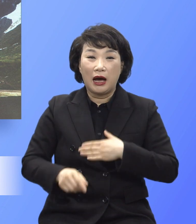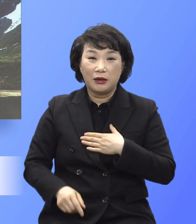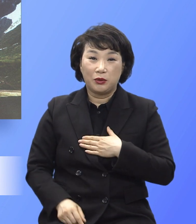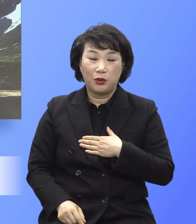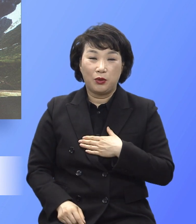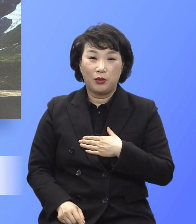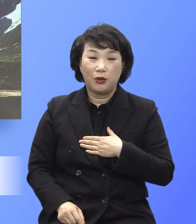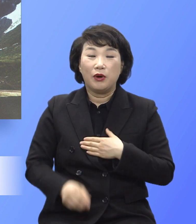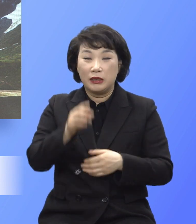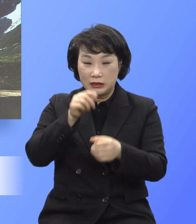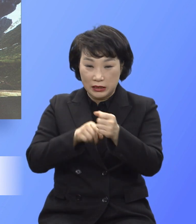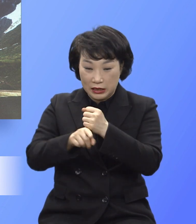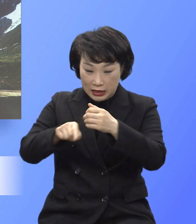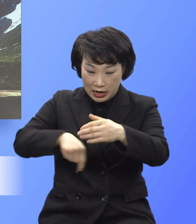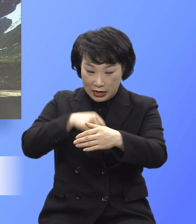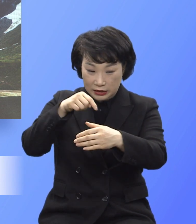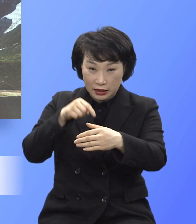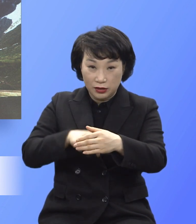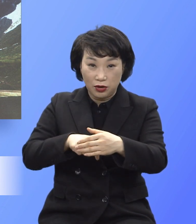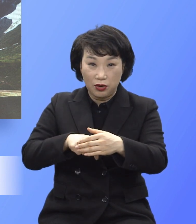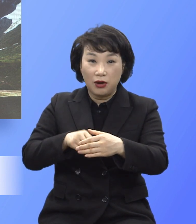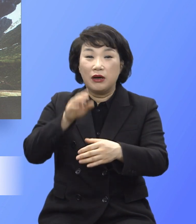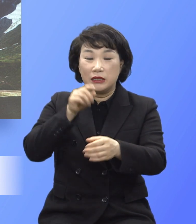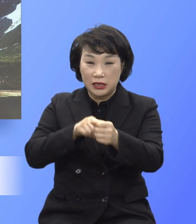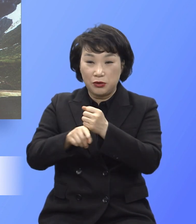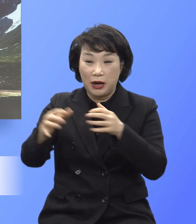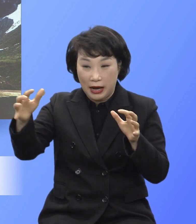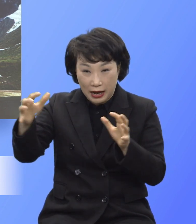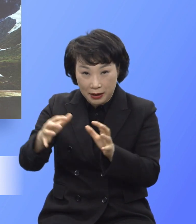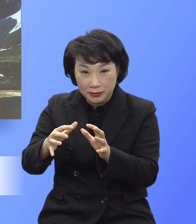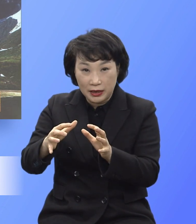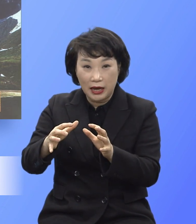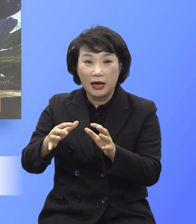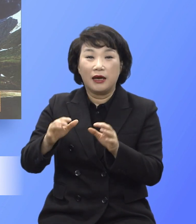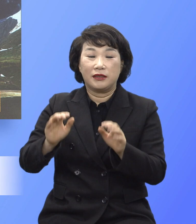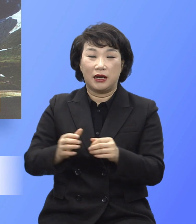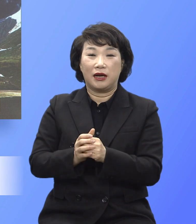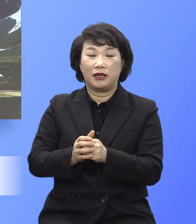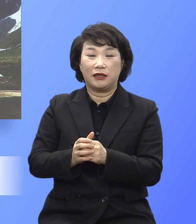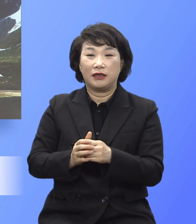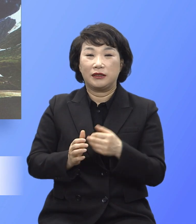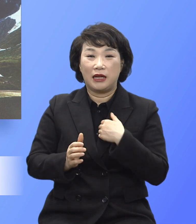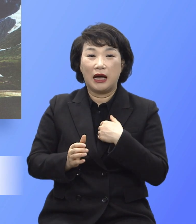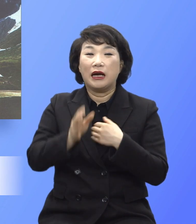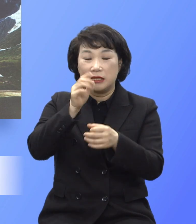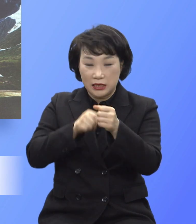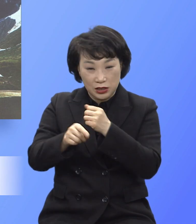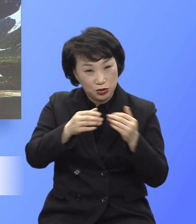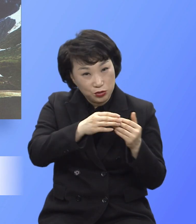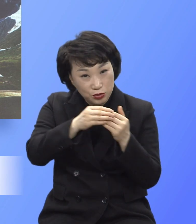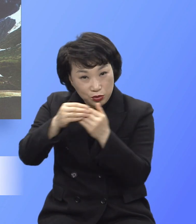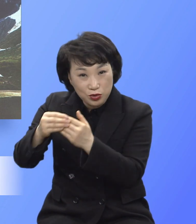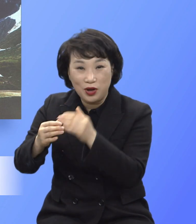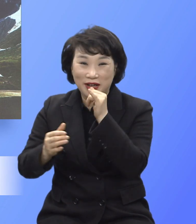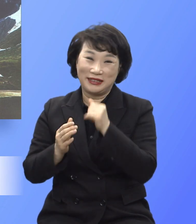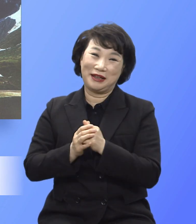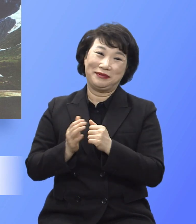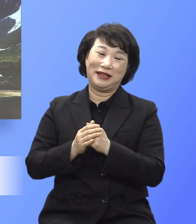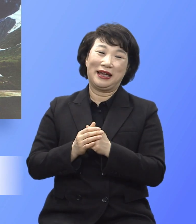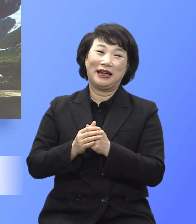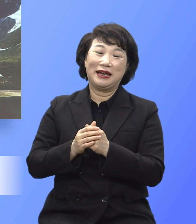알고 진리 안에서 진리와 함께 자기를 진리로 경영할 수 있기